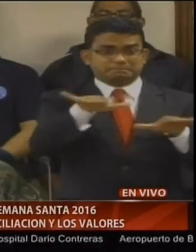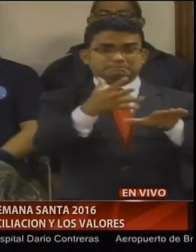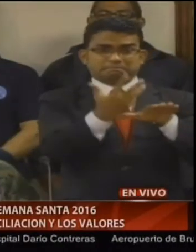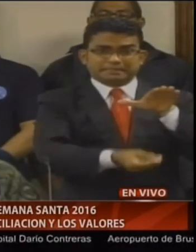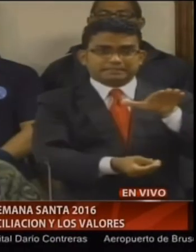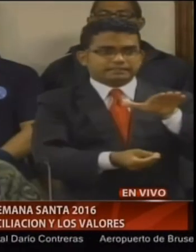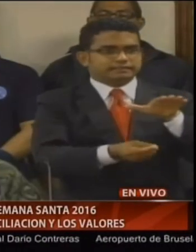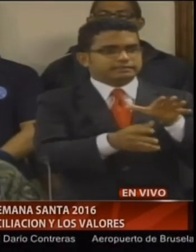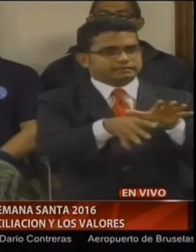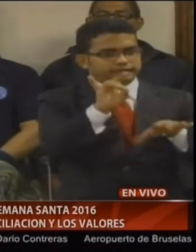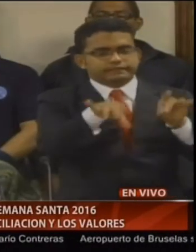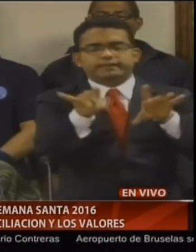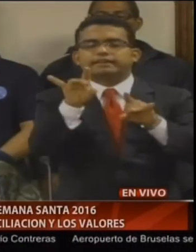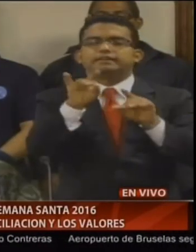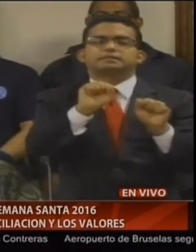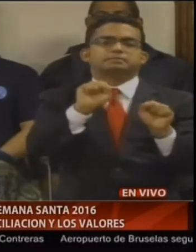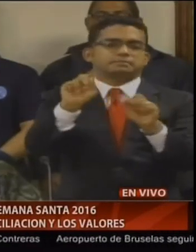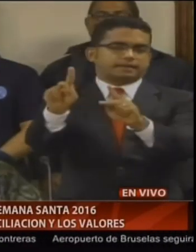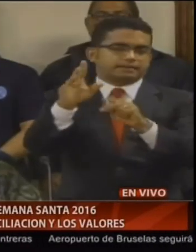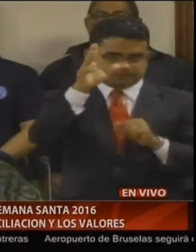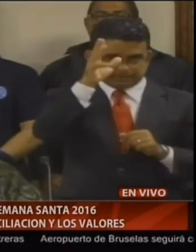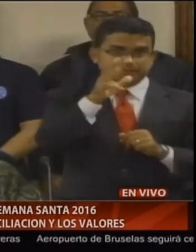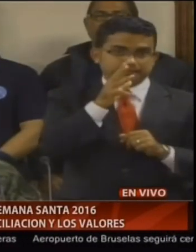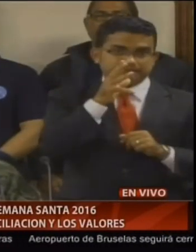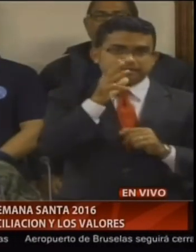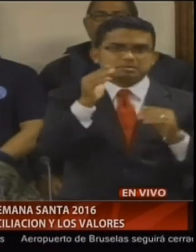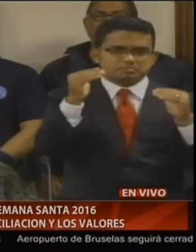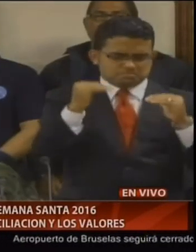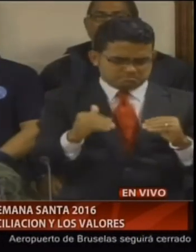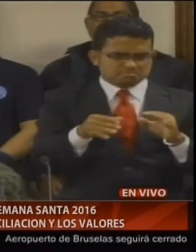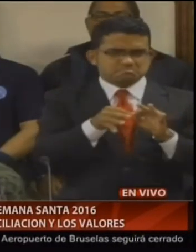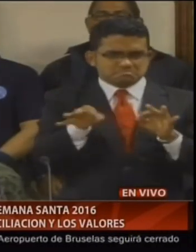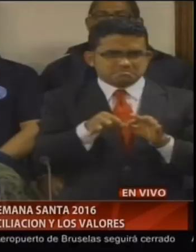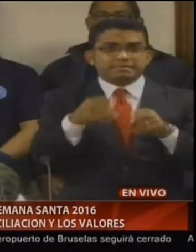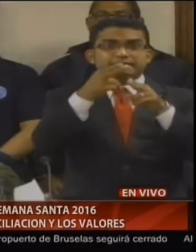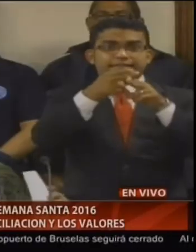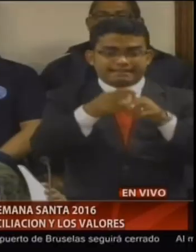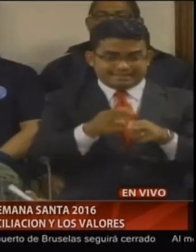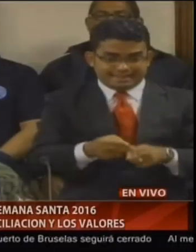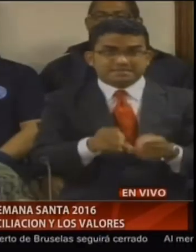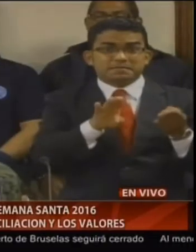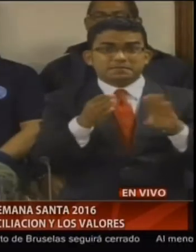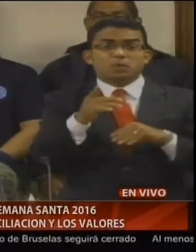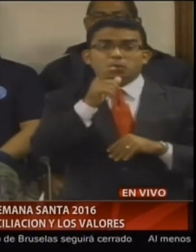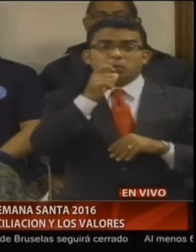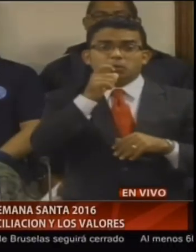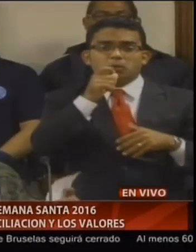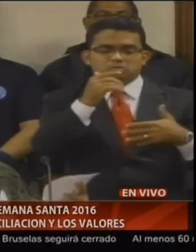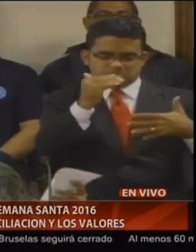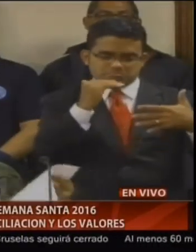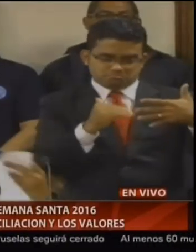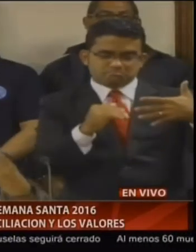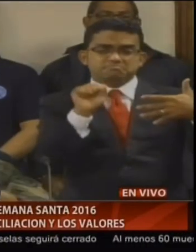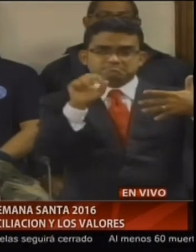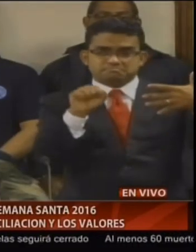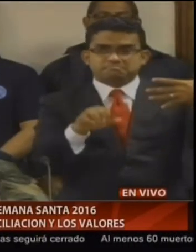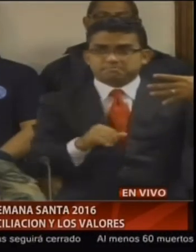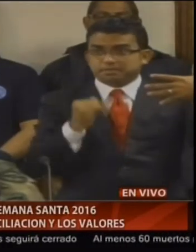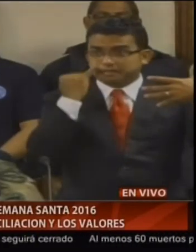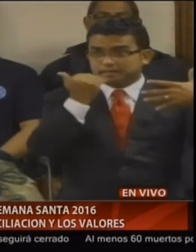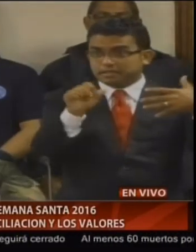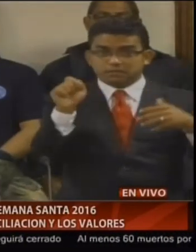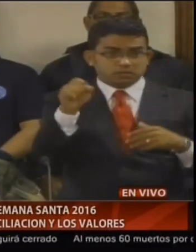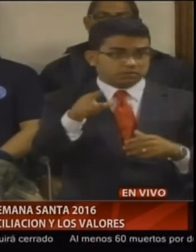y entregados a sus padres. En el cuadro más abajo están los nombres de las personas fallecidas. Si tienen alguna